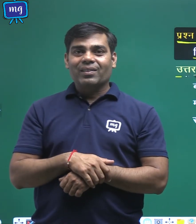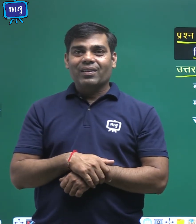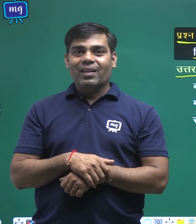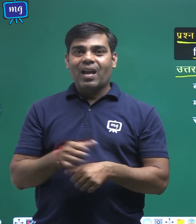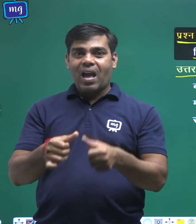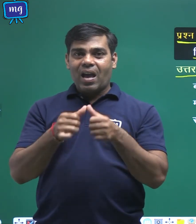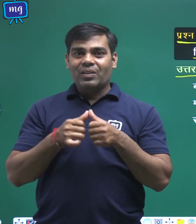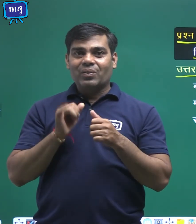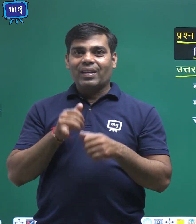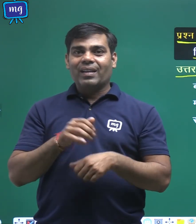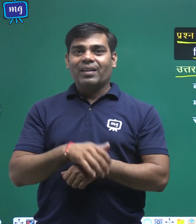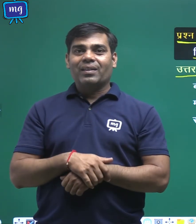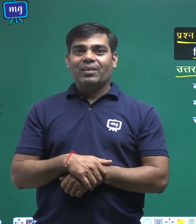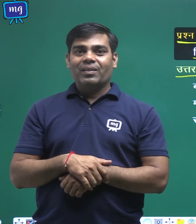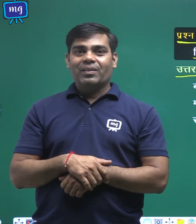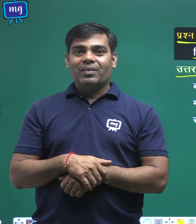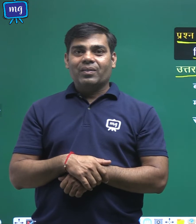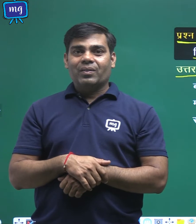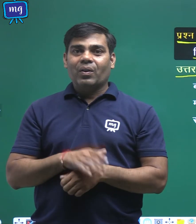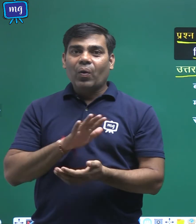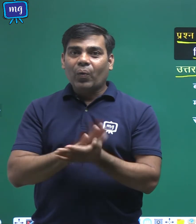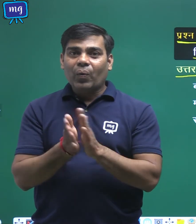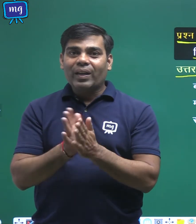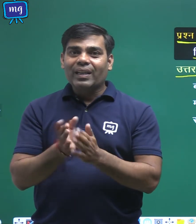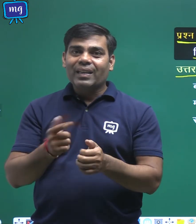उत्तर है रोटी की